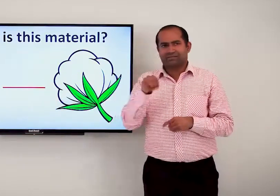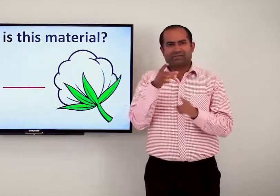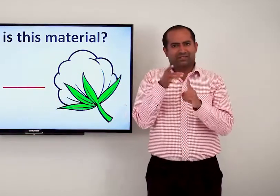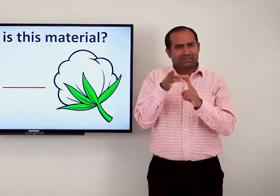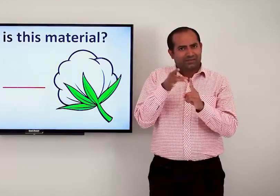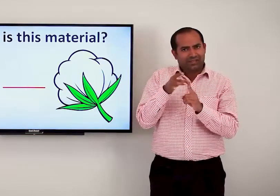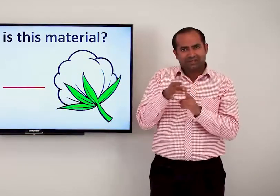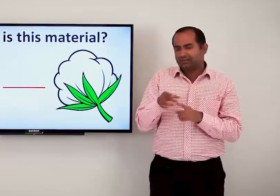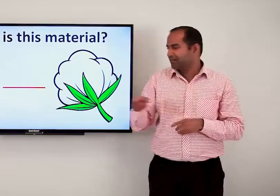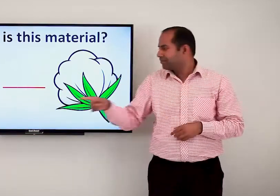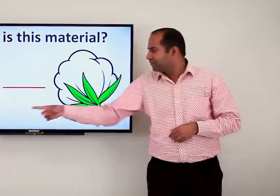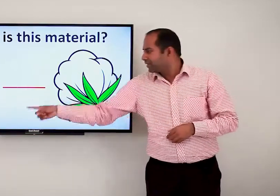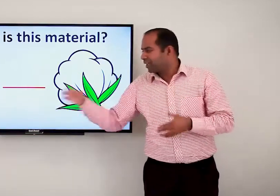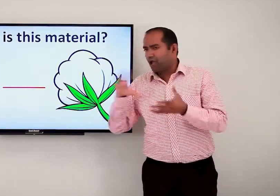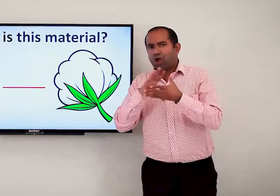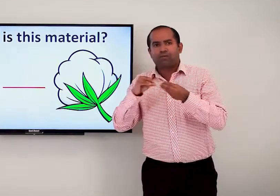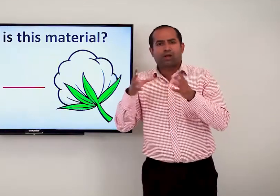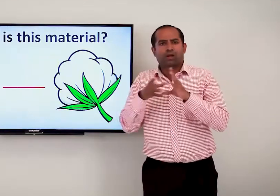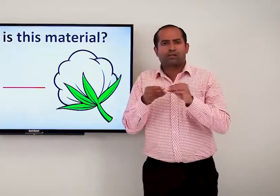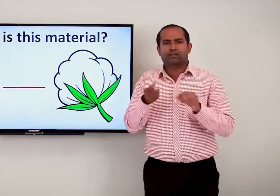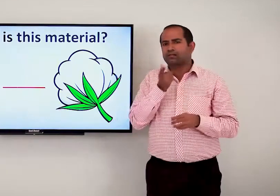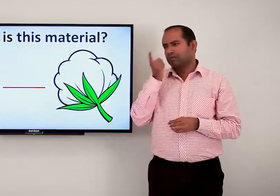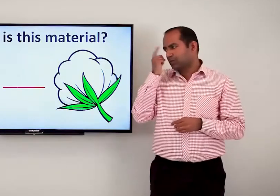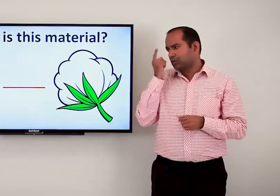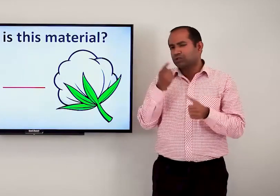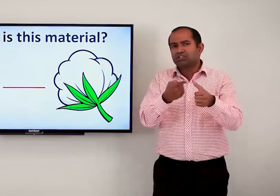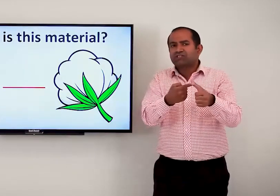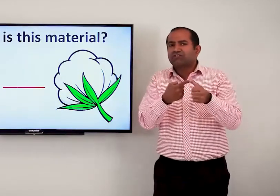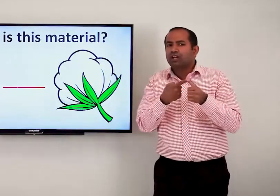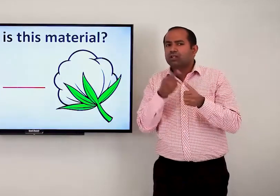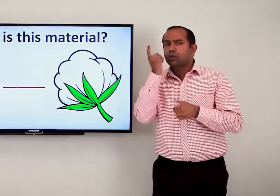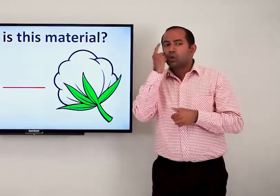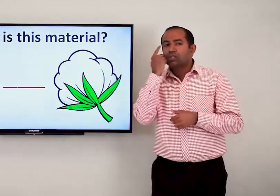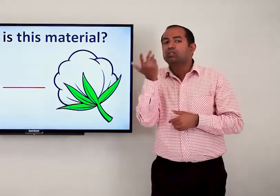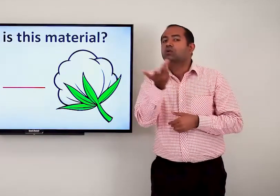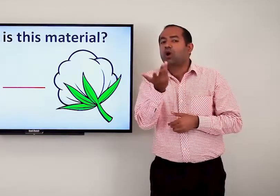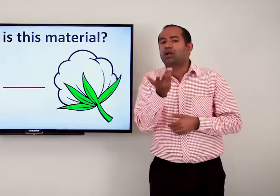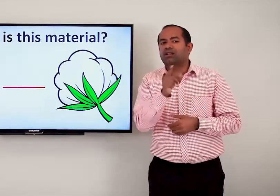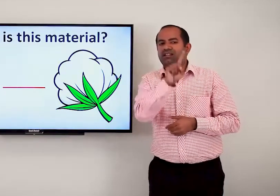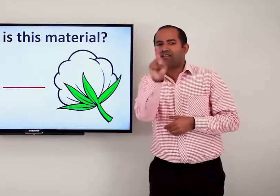धात या रुई है? सोच का जवाब दें।